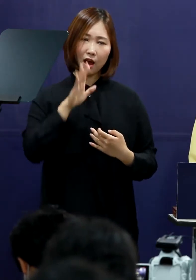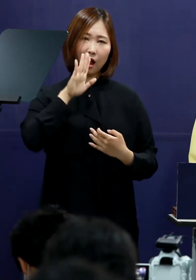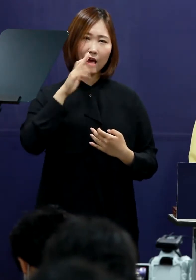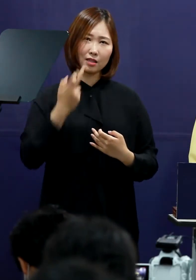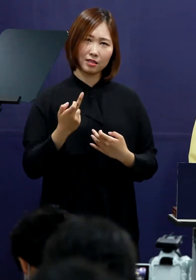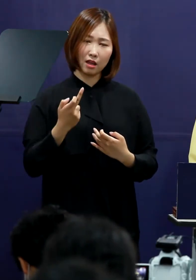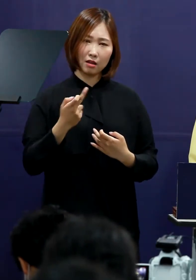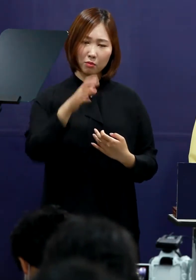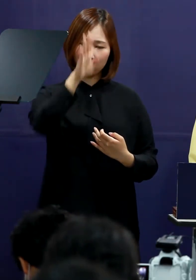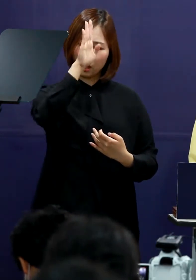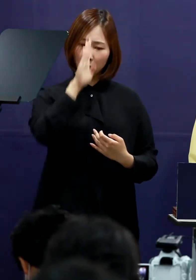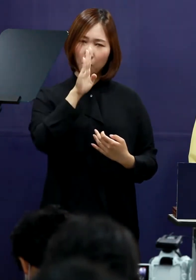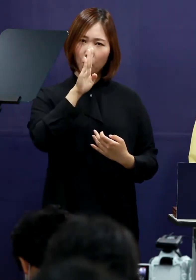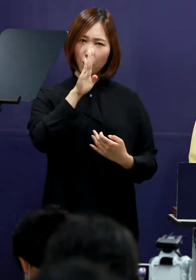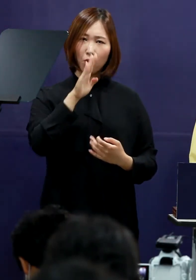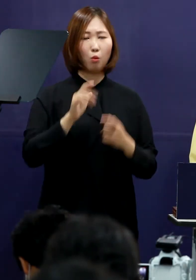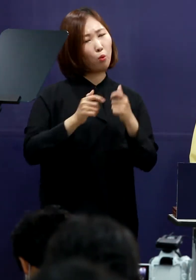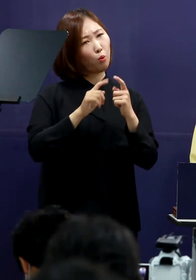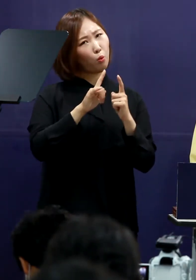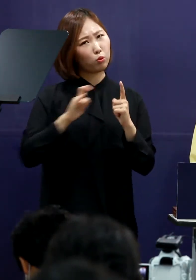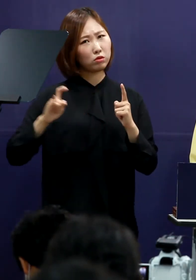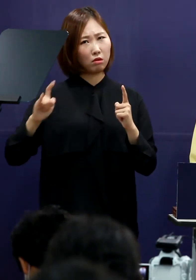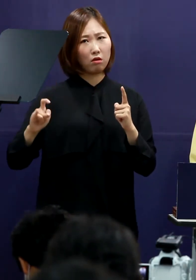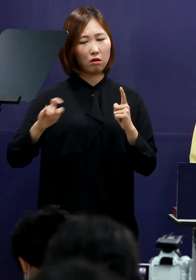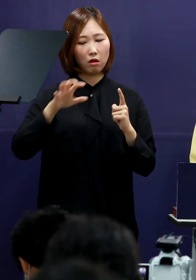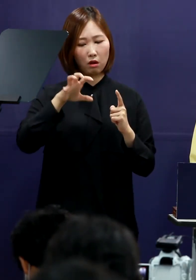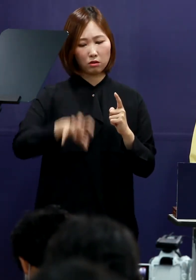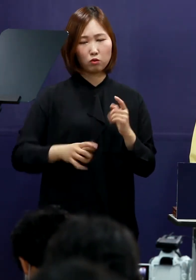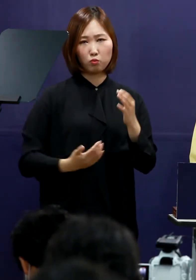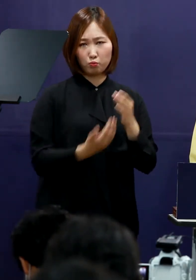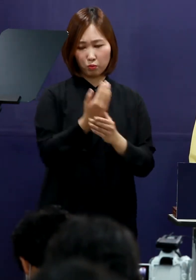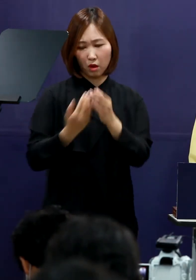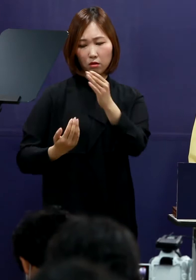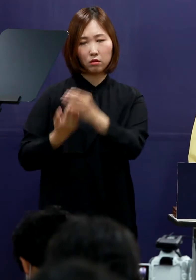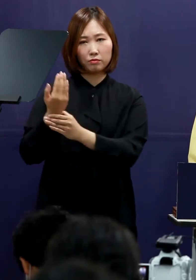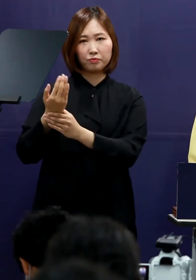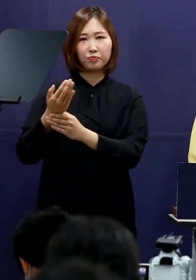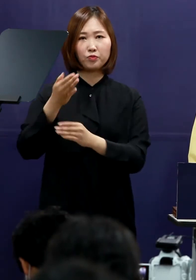홍성에서 확진자가 연이어 발생하고 있는 상황입니다.